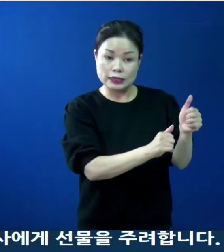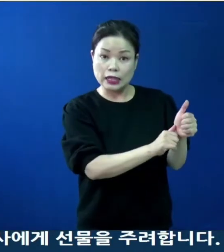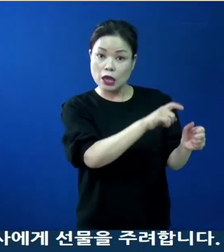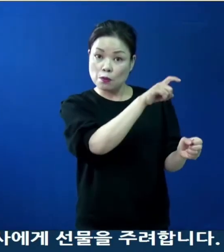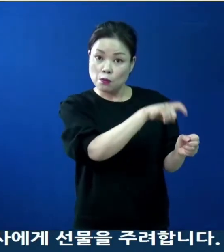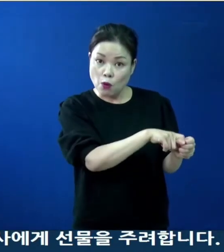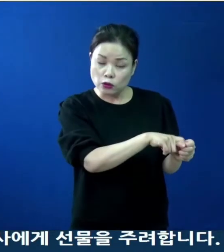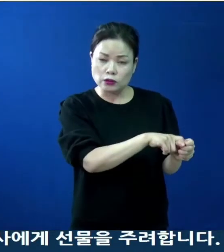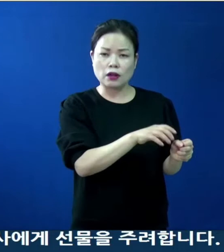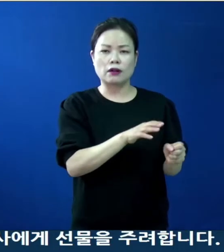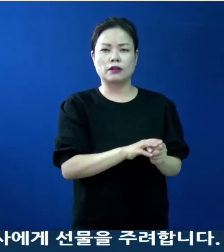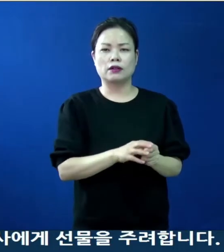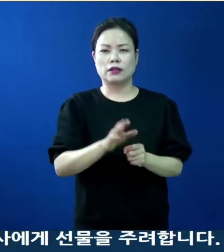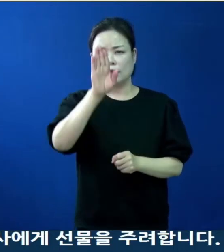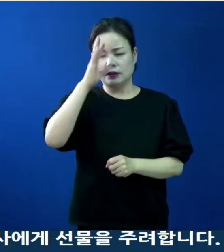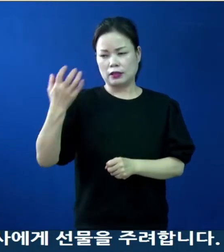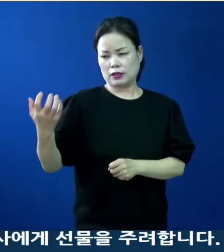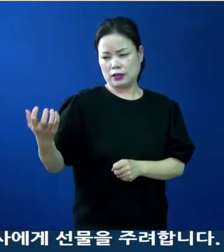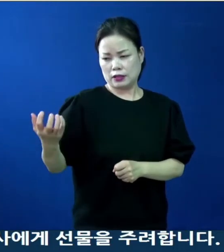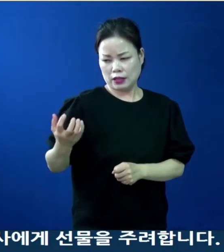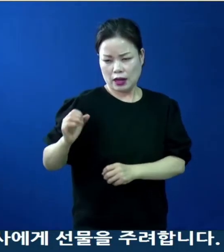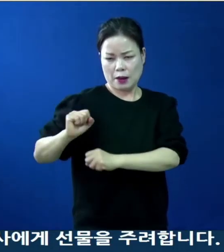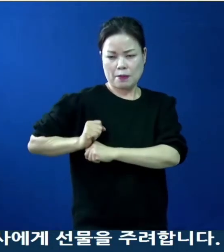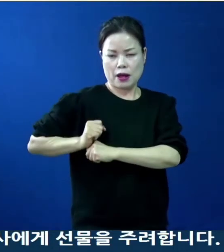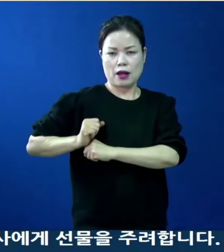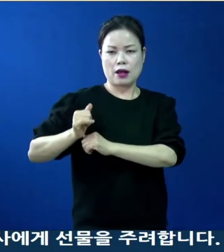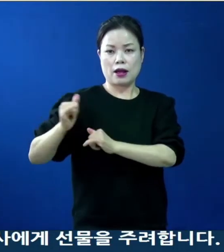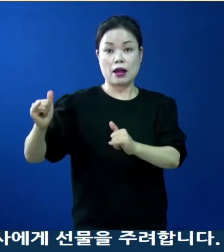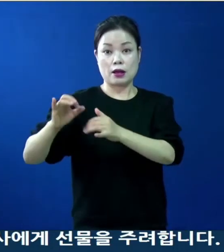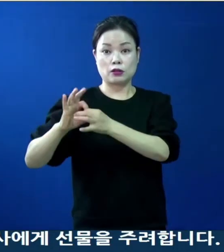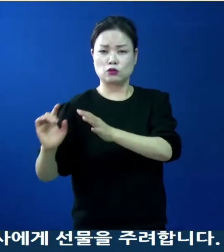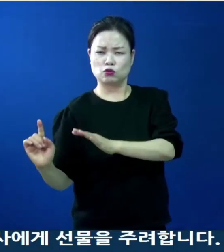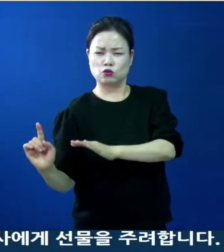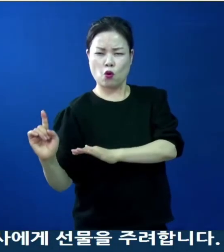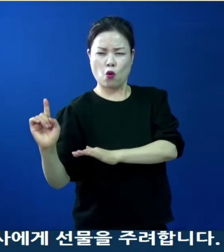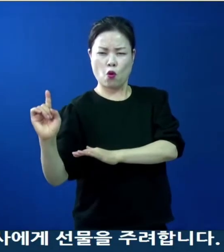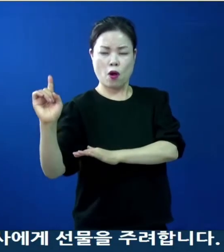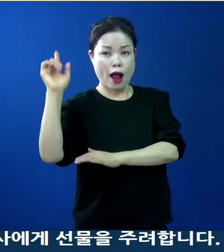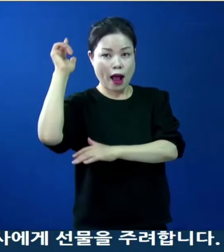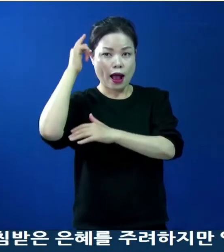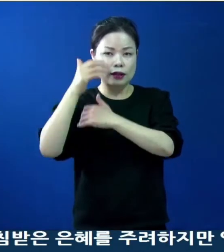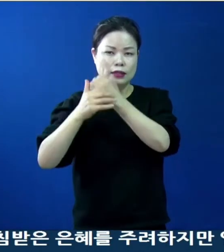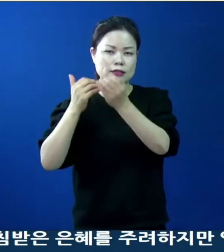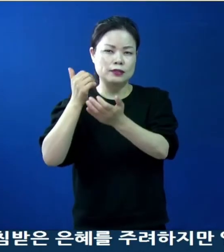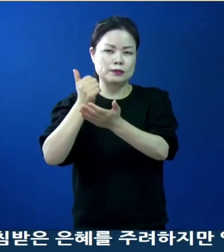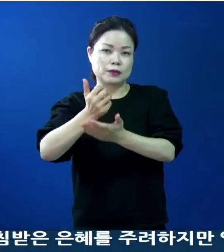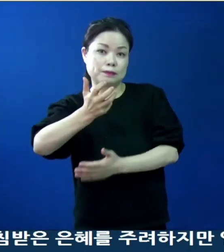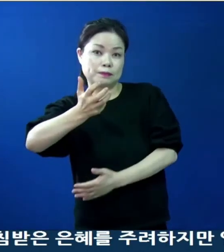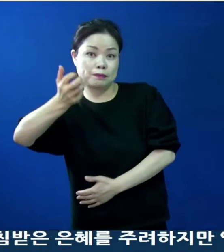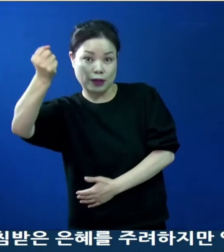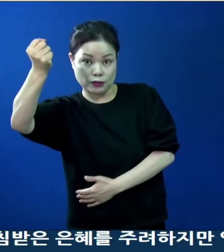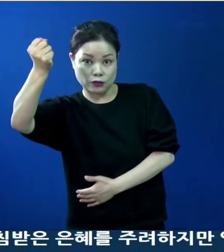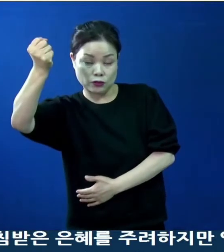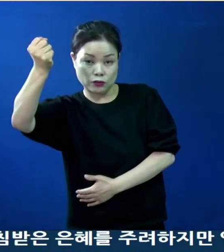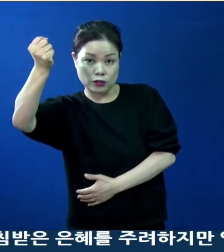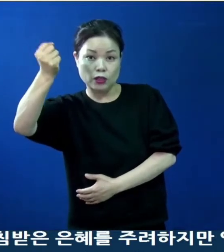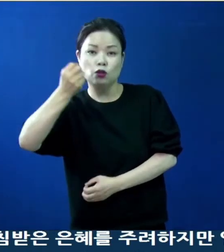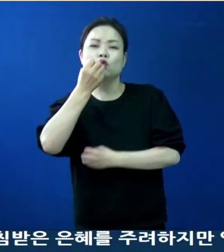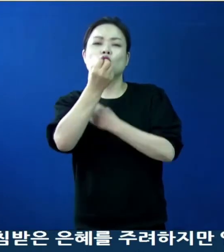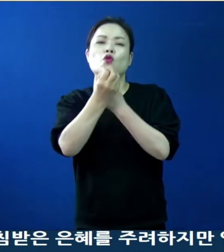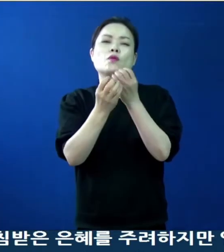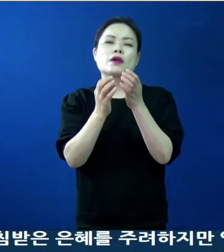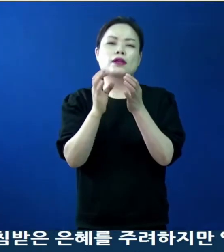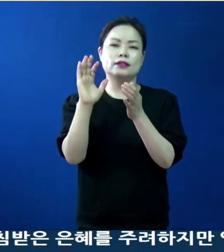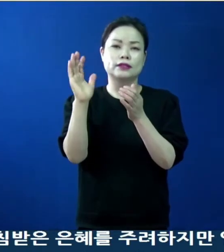목적은 나아만을 통하여서 하나님의 이름이 높임을 받았고 하나님이 참 하나님이심을 고백이